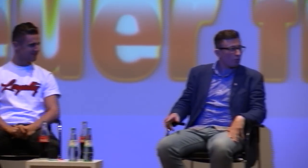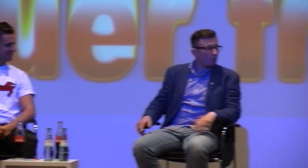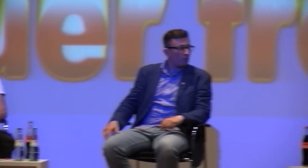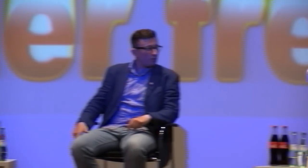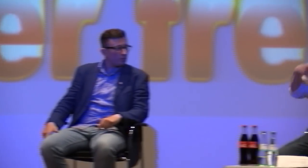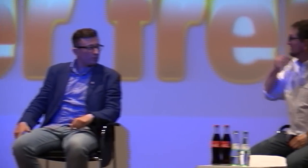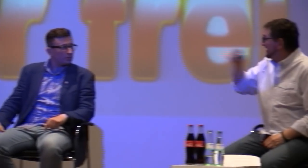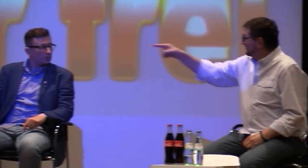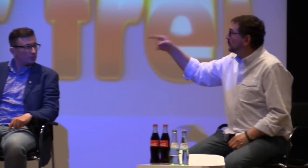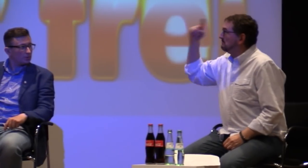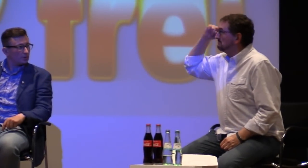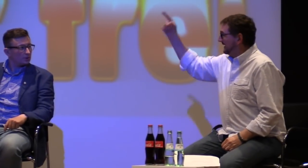machen die das eben genau nicht.